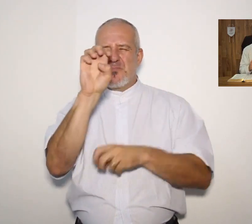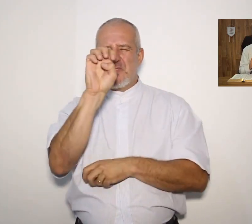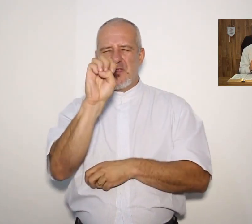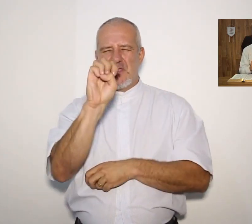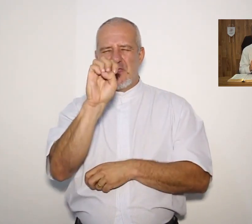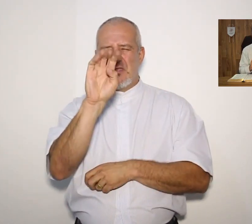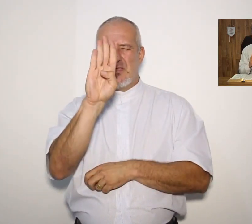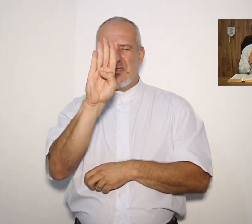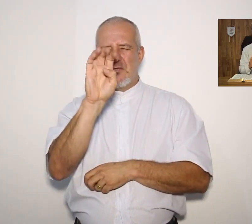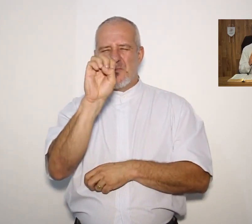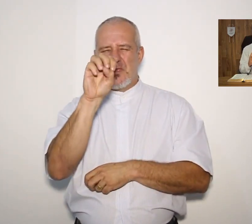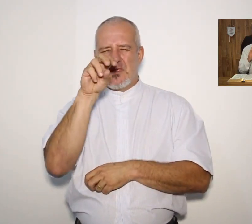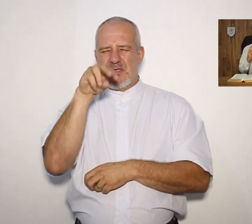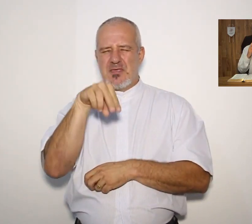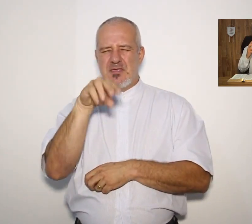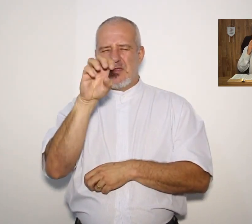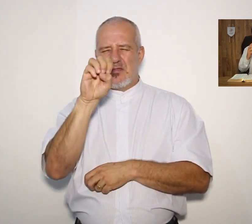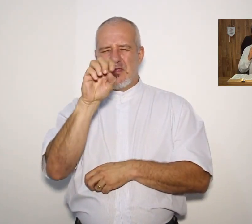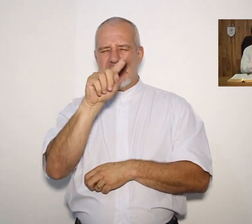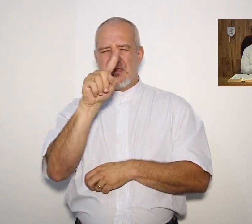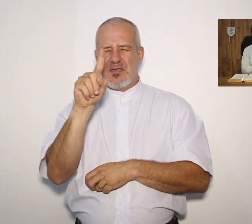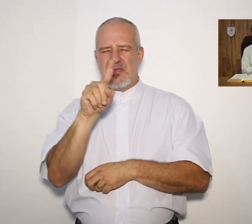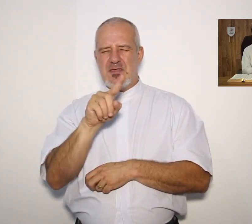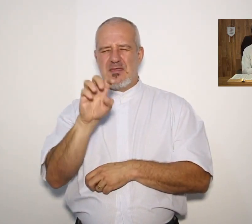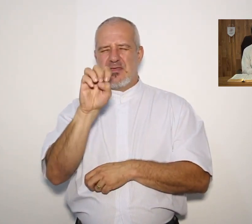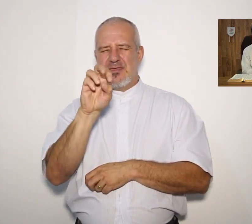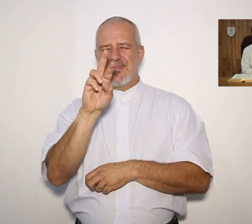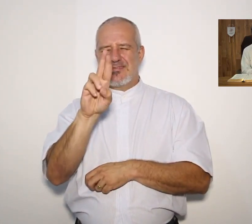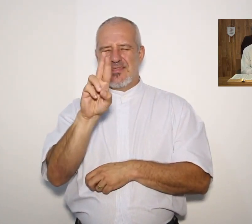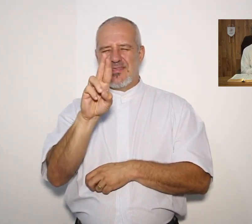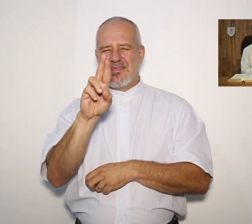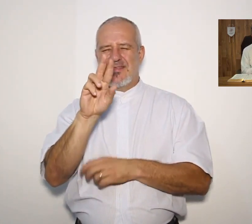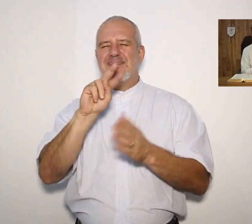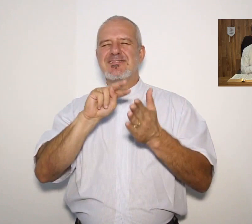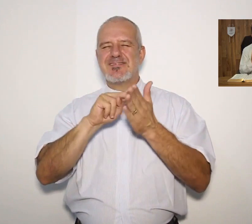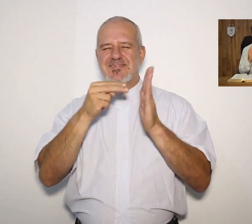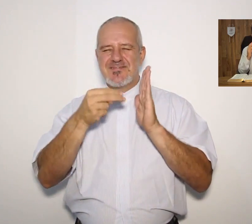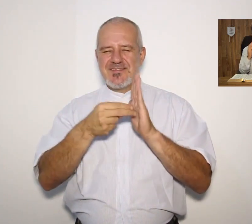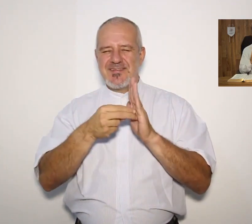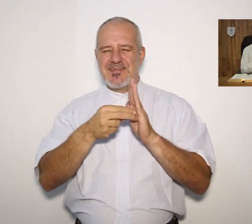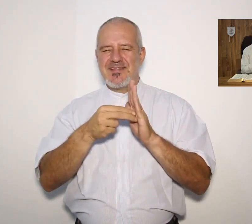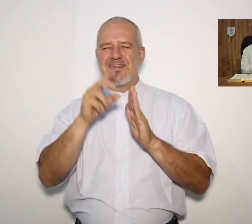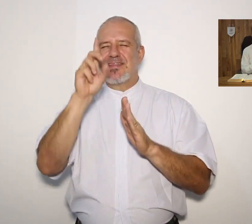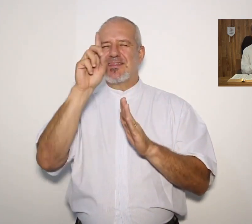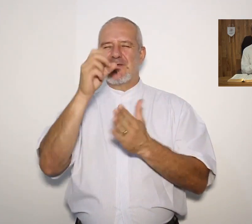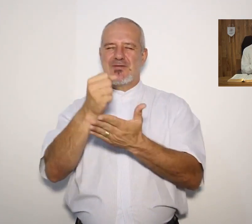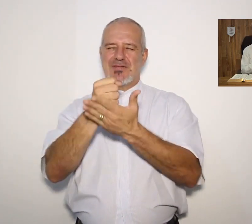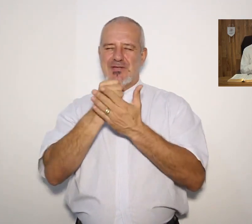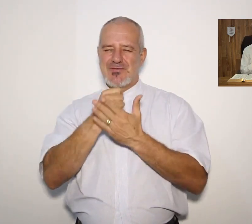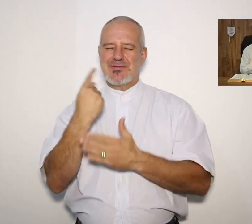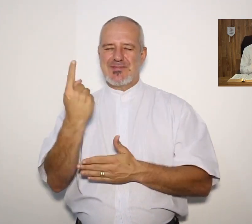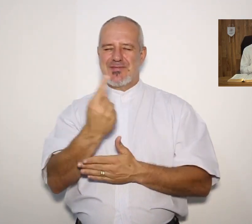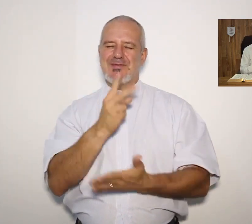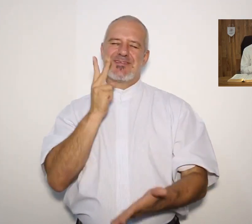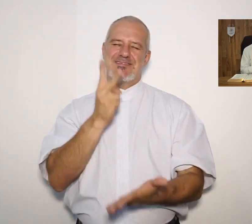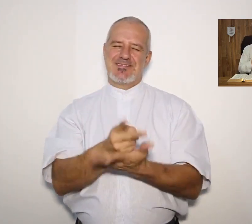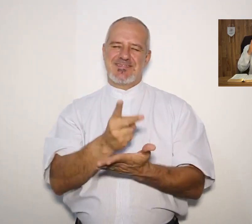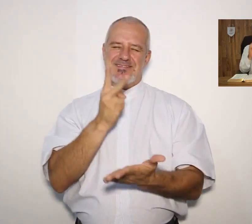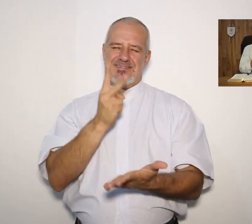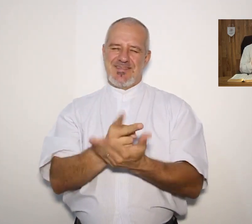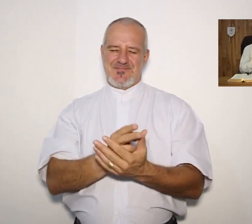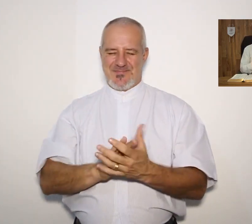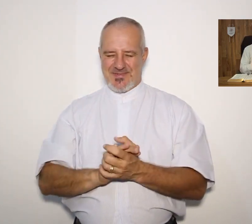até aqui tem nos ajudado, Senhor. Nós queremos te agradecer, porque o